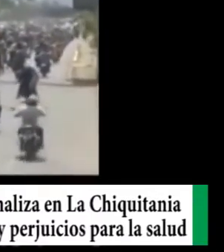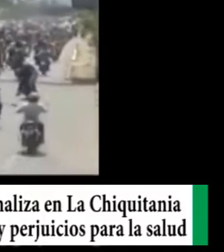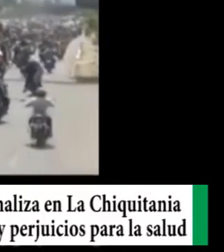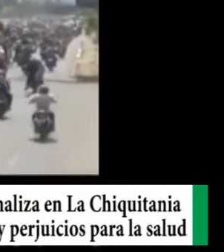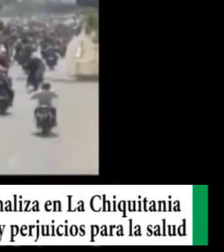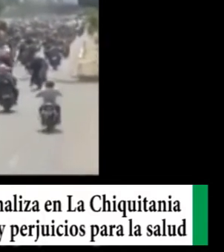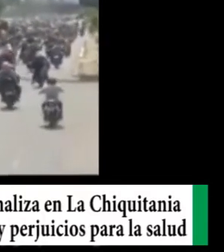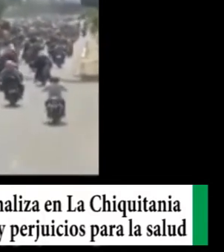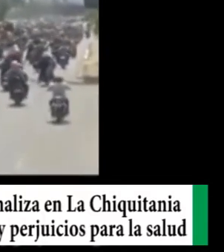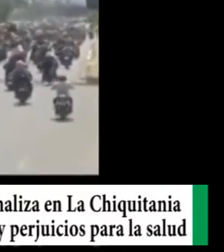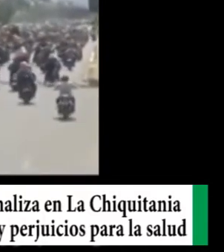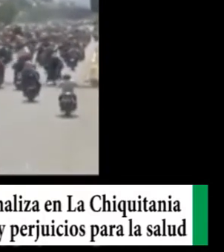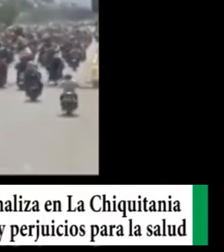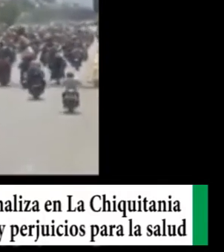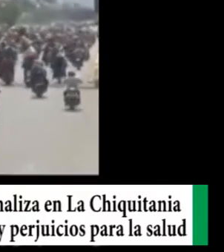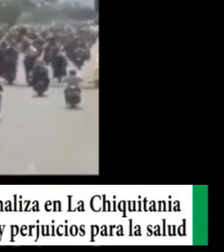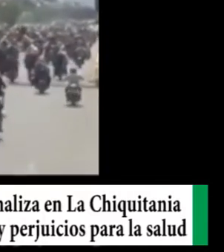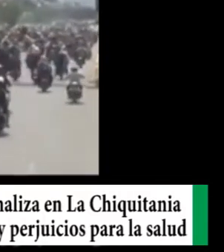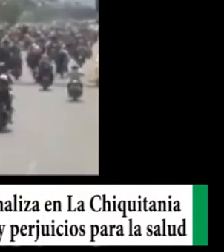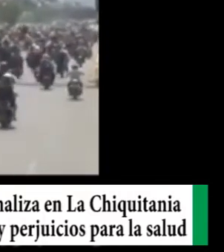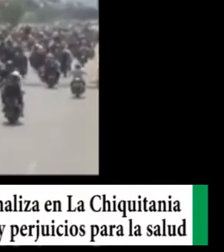ahí les va la resistencia.